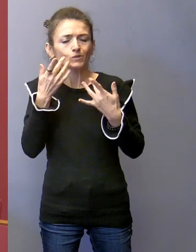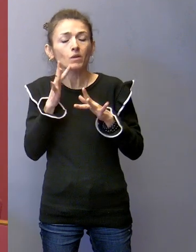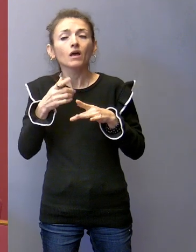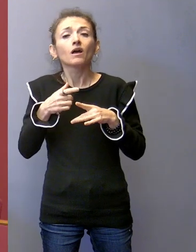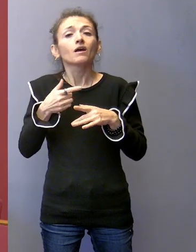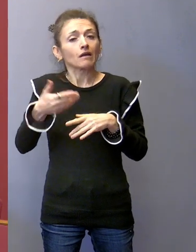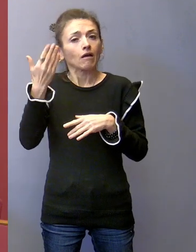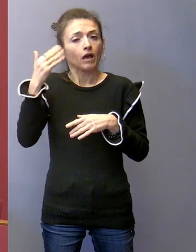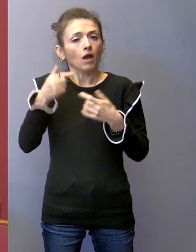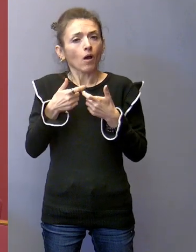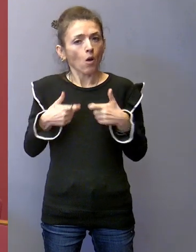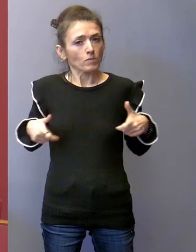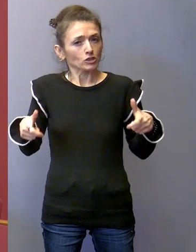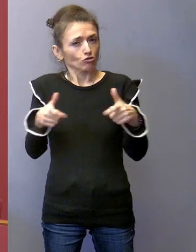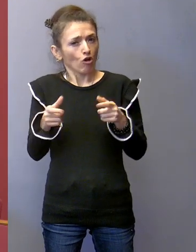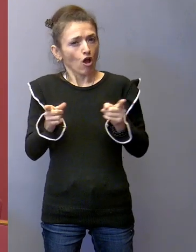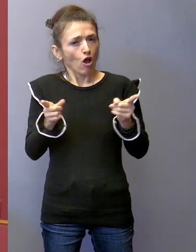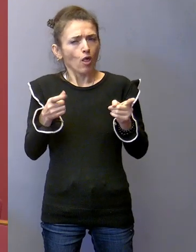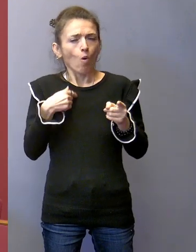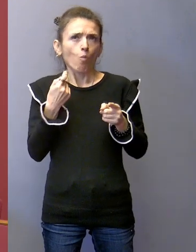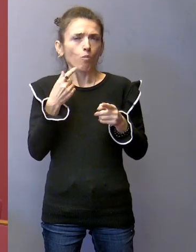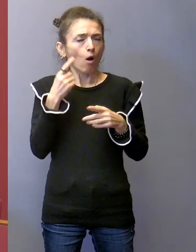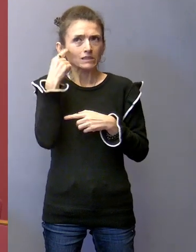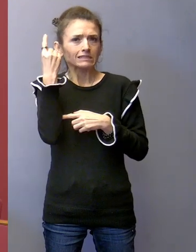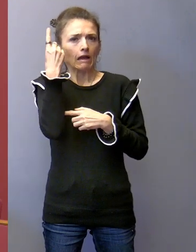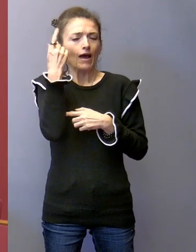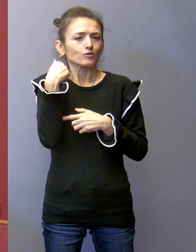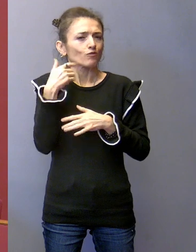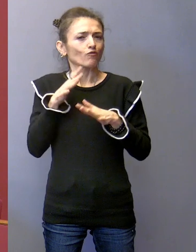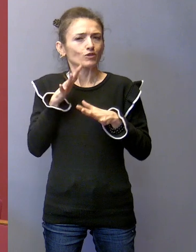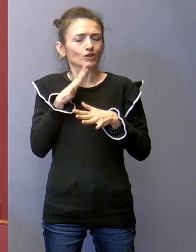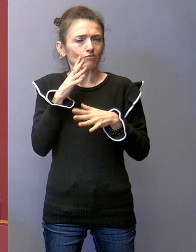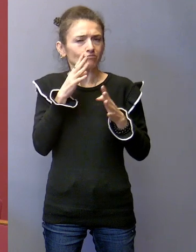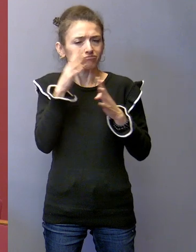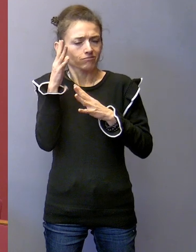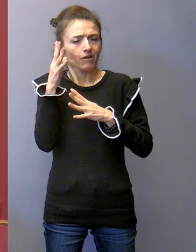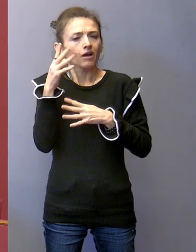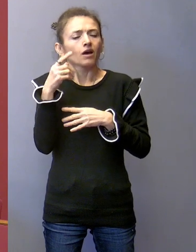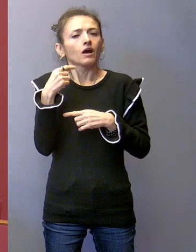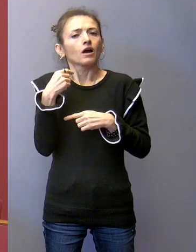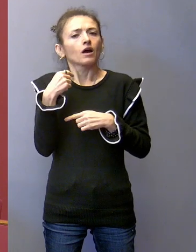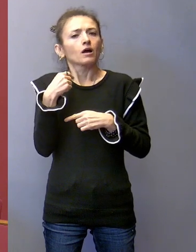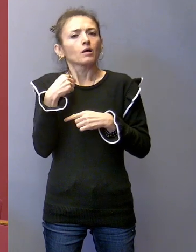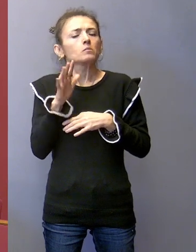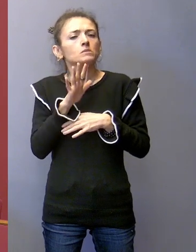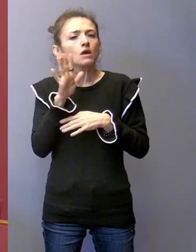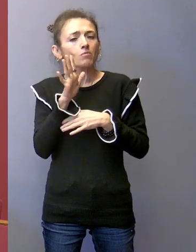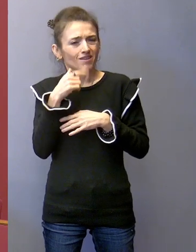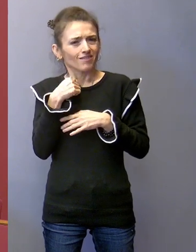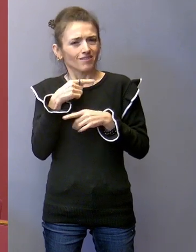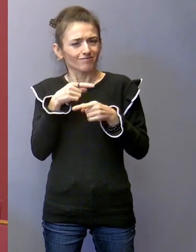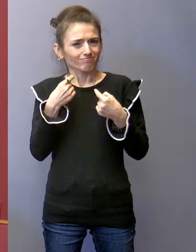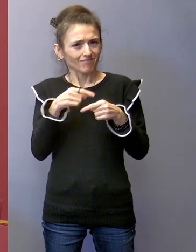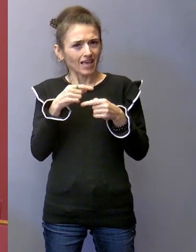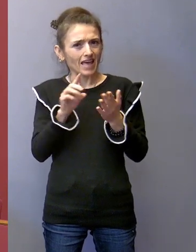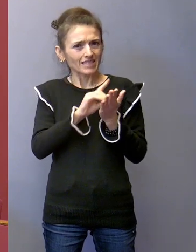commissione mi sono distratto non ho capito Io avevo capito che non si andasse poi al voto